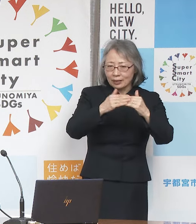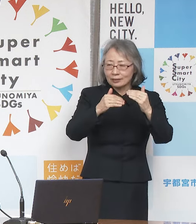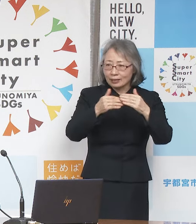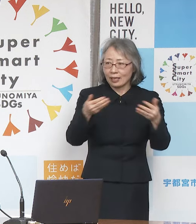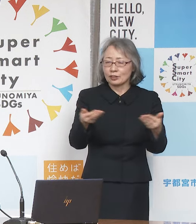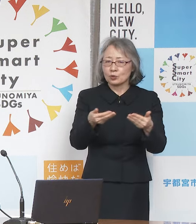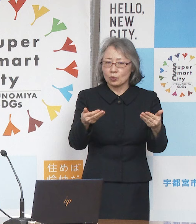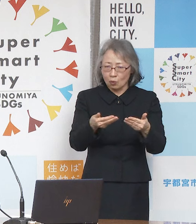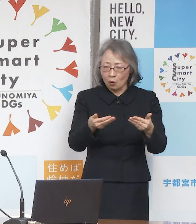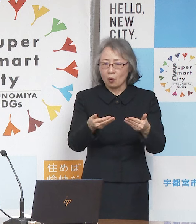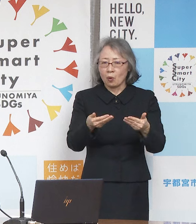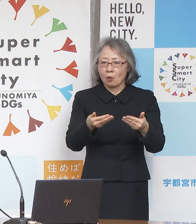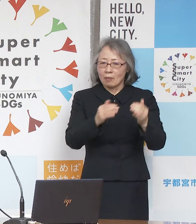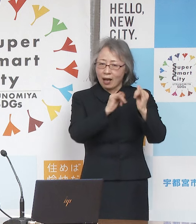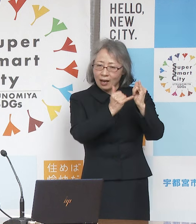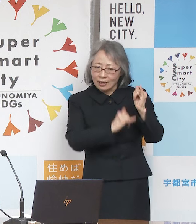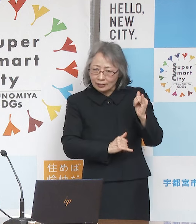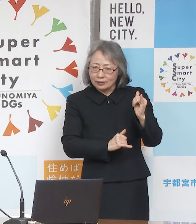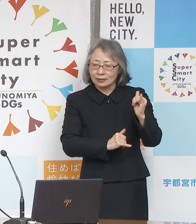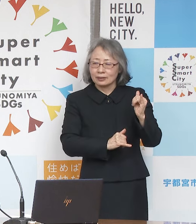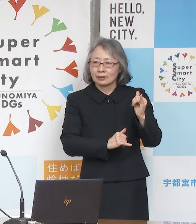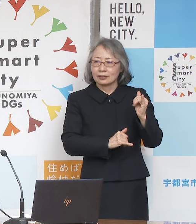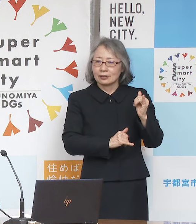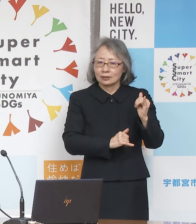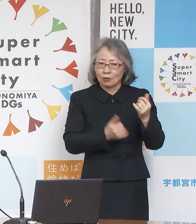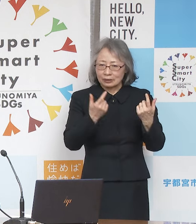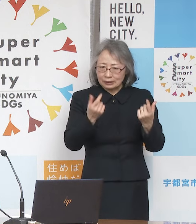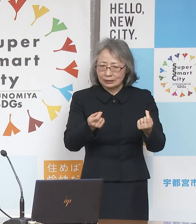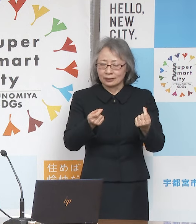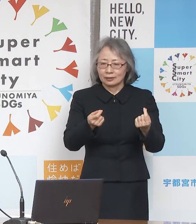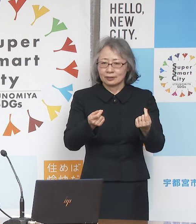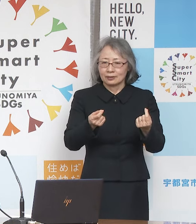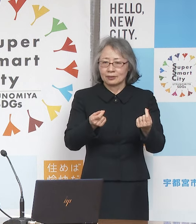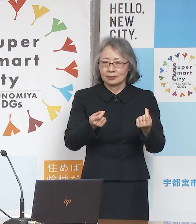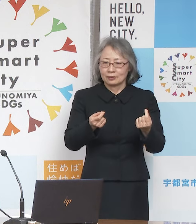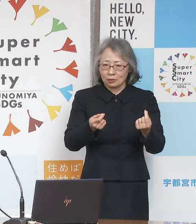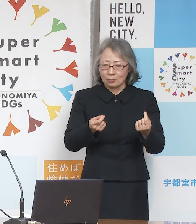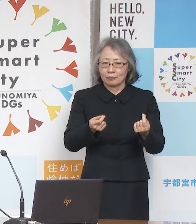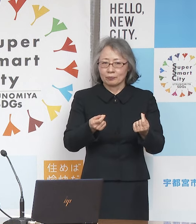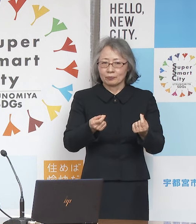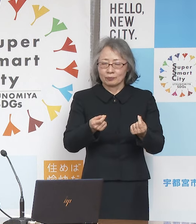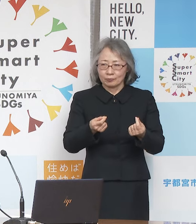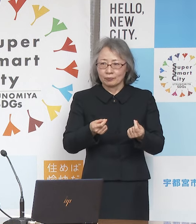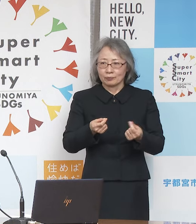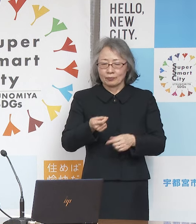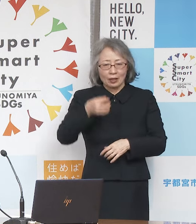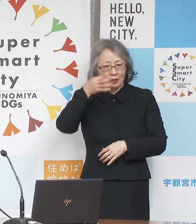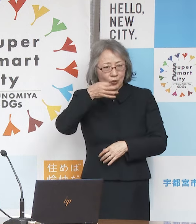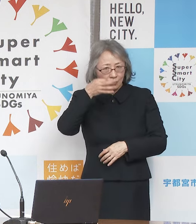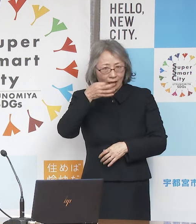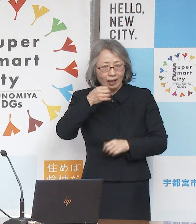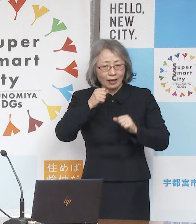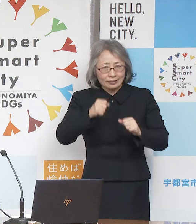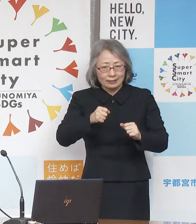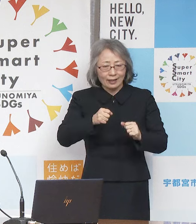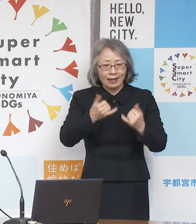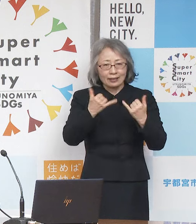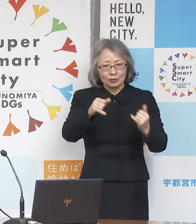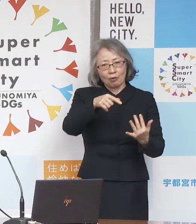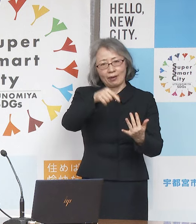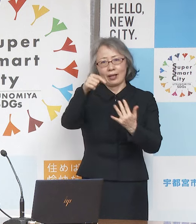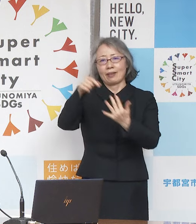仕事そしてま歴史なるものをえきちんとえ気づきながら人事というのを進めて